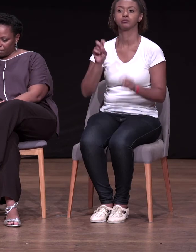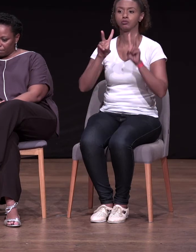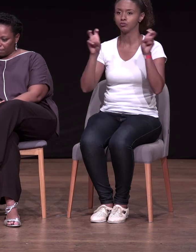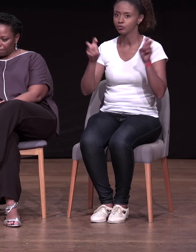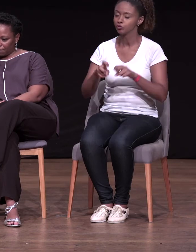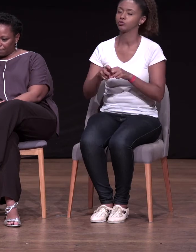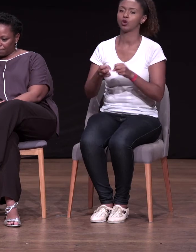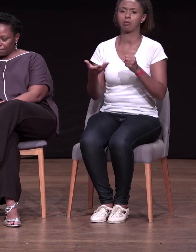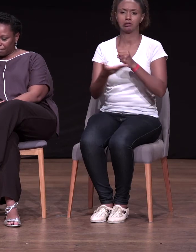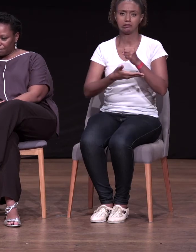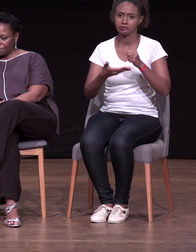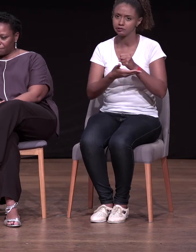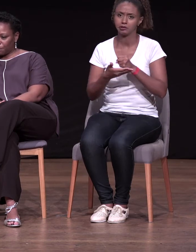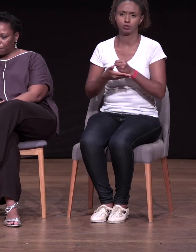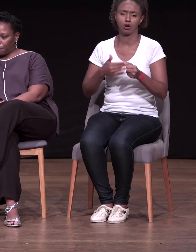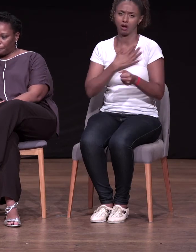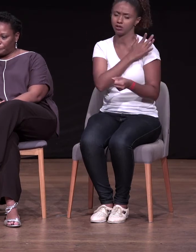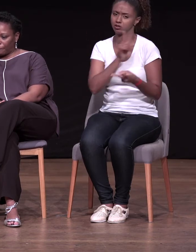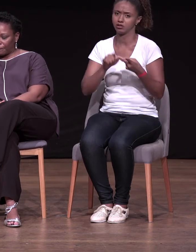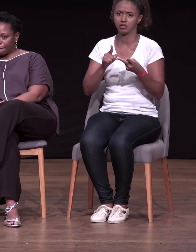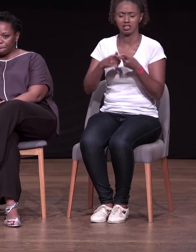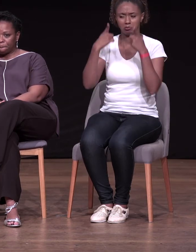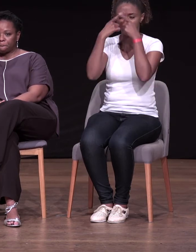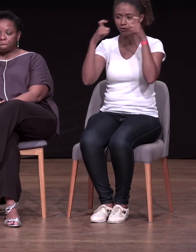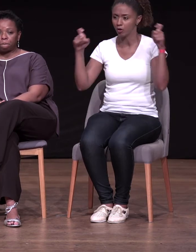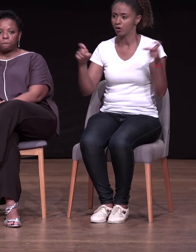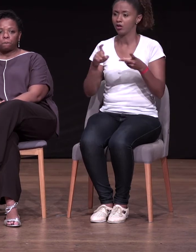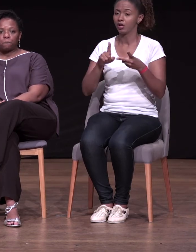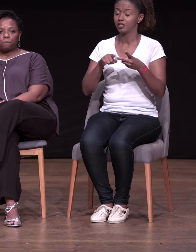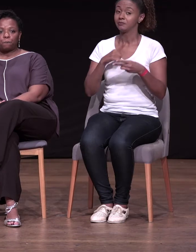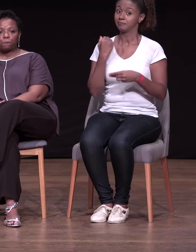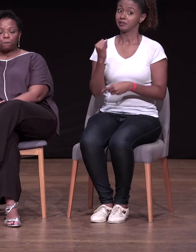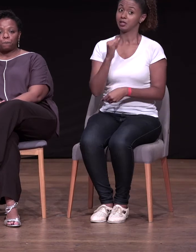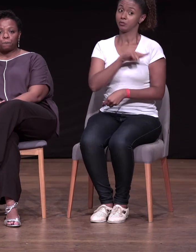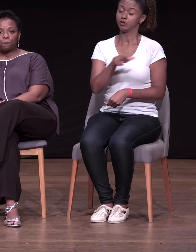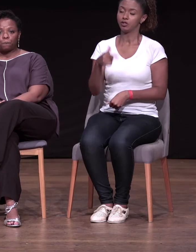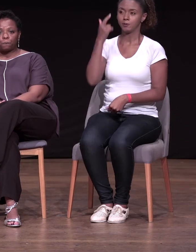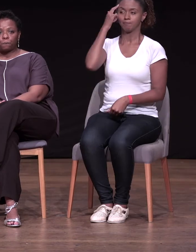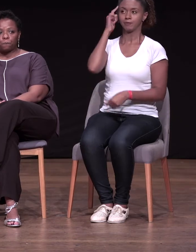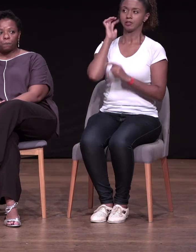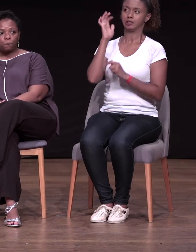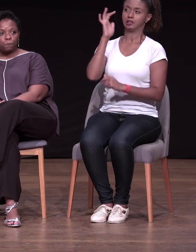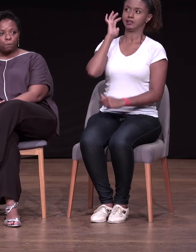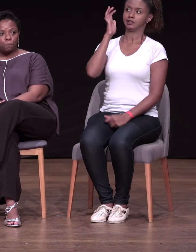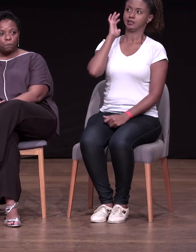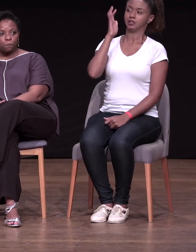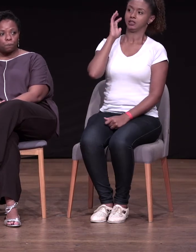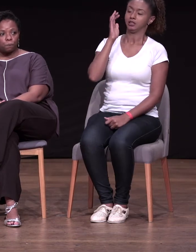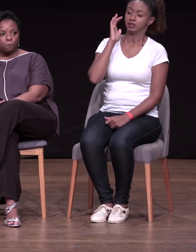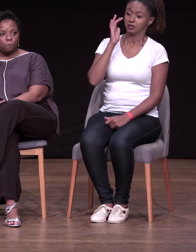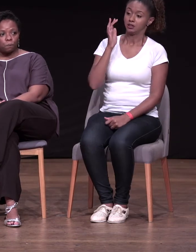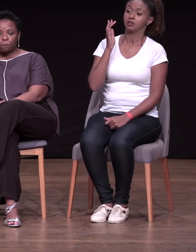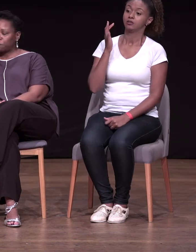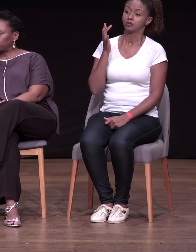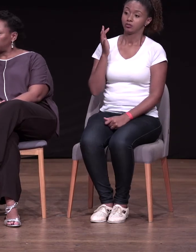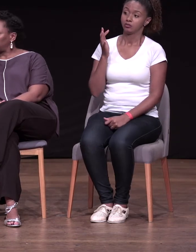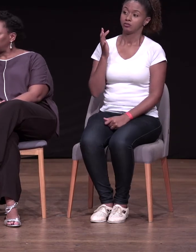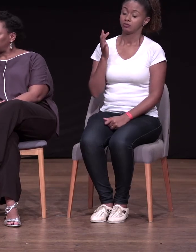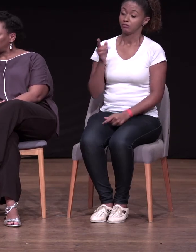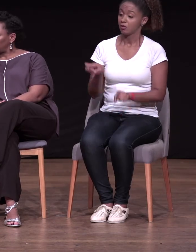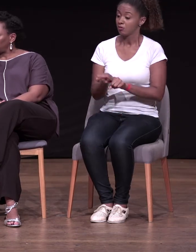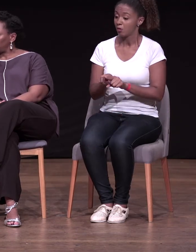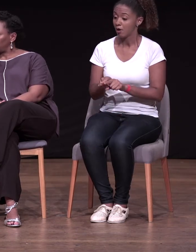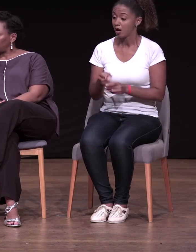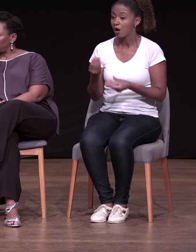estrutural, do racismo estrutural, e isso é importante da gente parar para pensar até como que